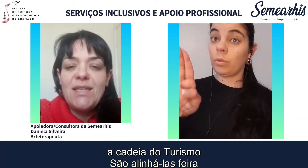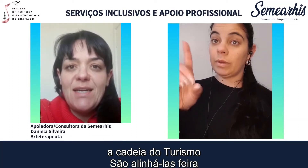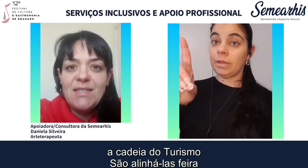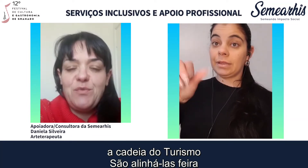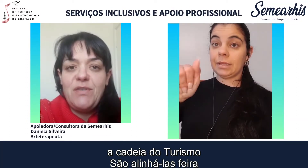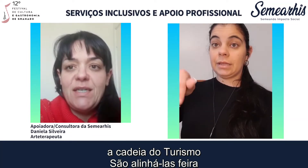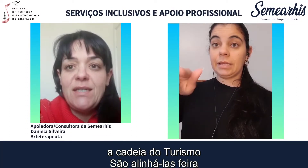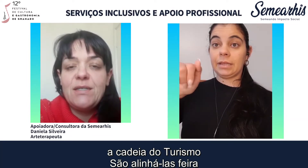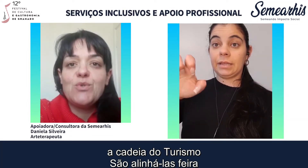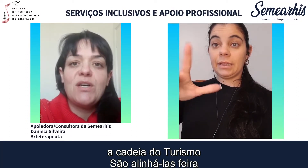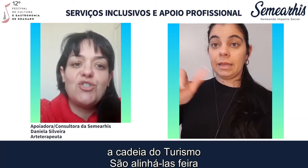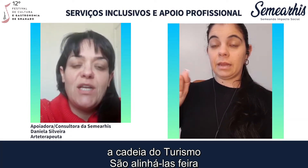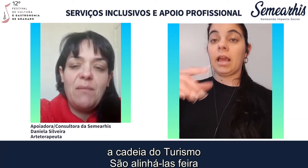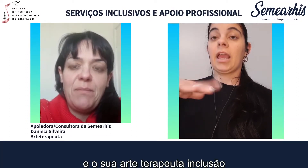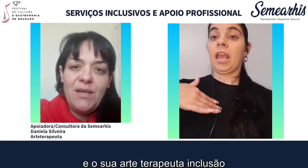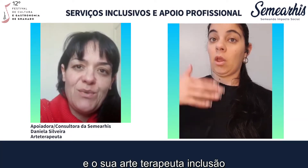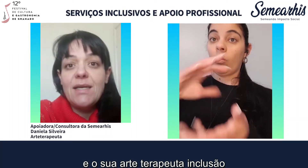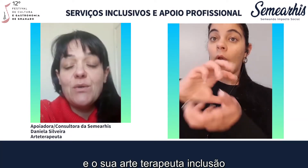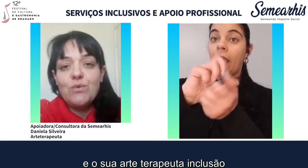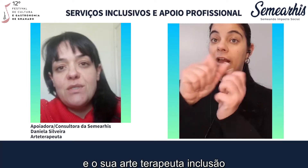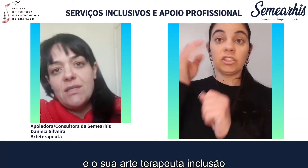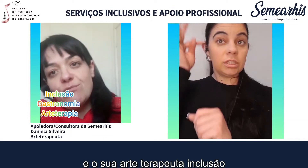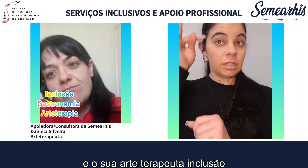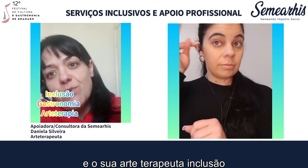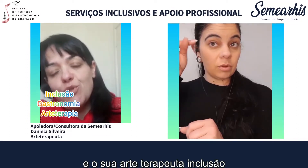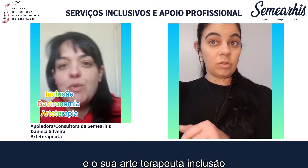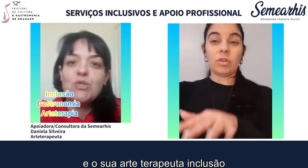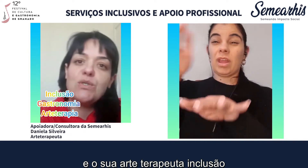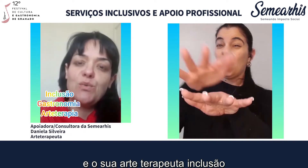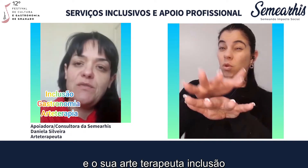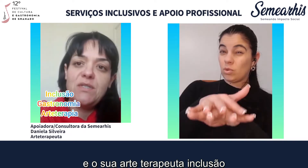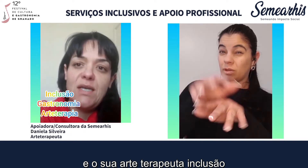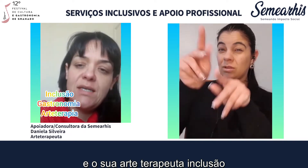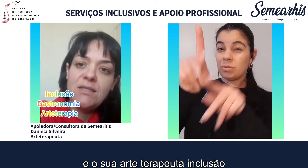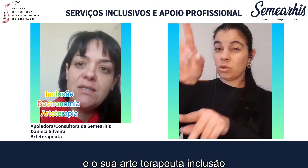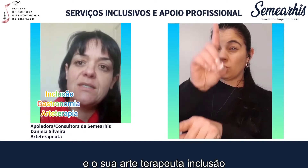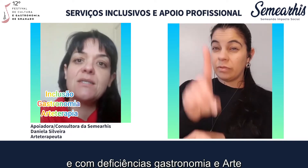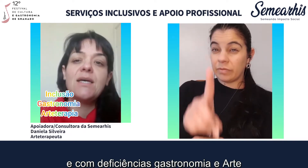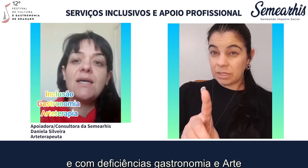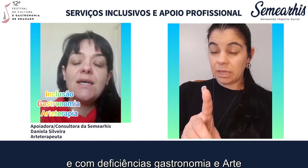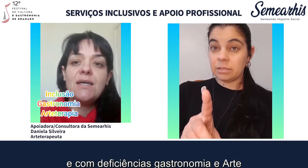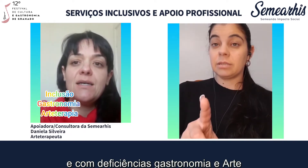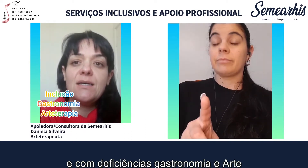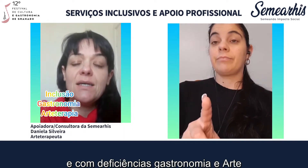a Daniela Silveira, eu sou arteterapeuta, inclusão de pessoas com deficiências,